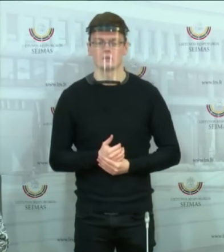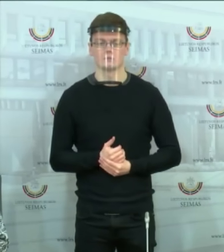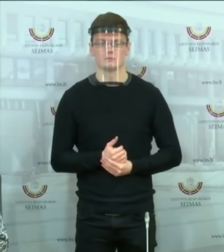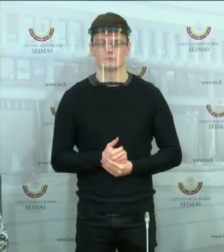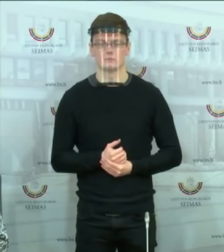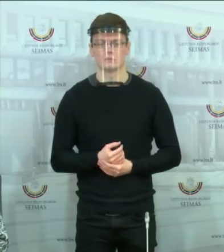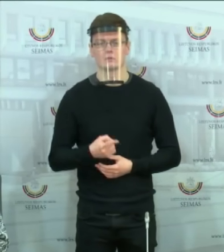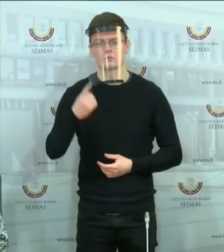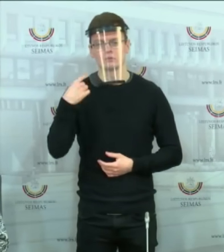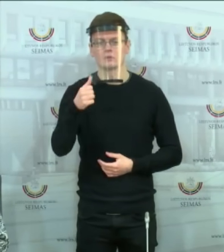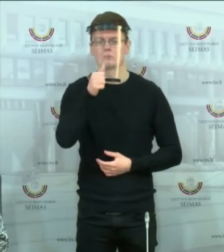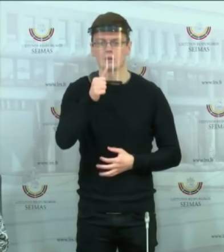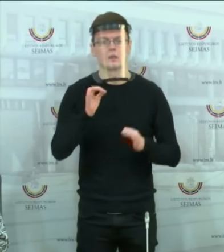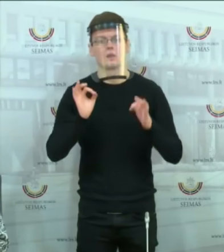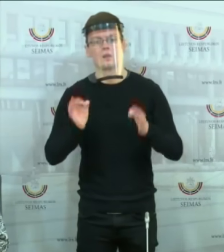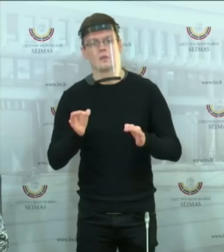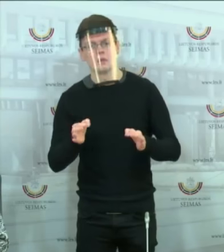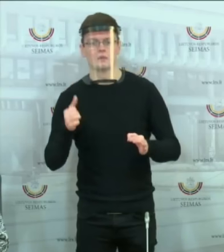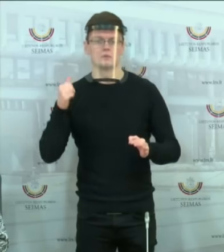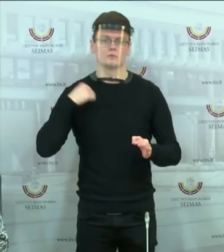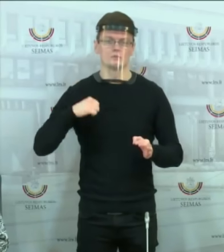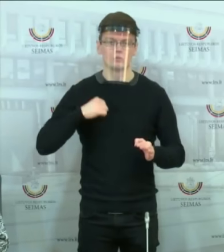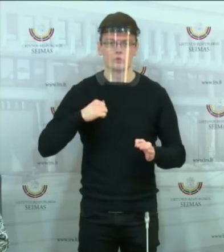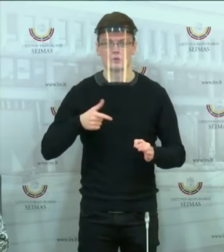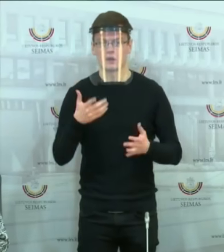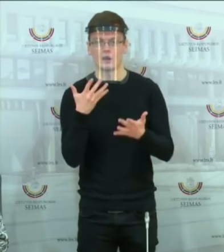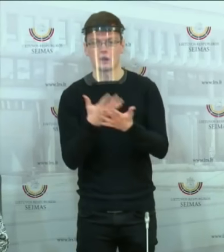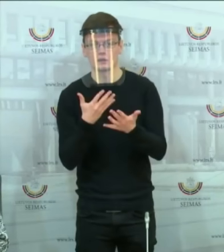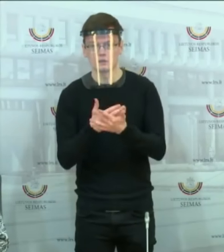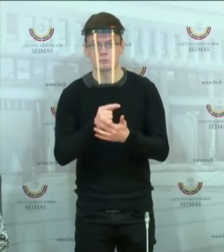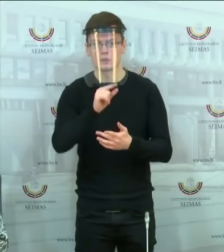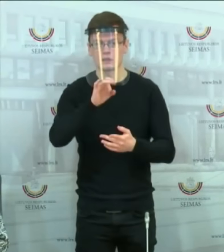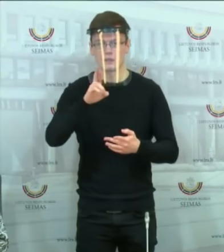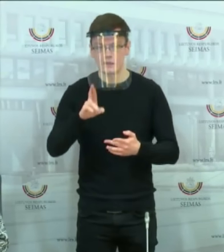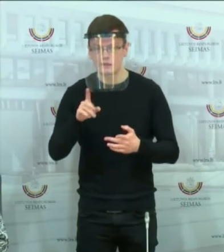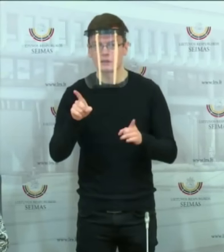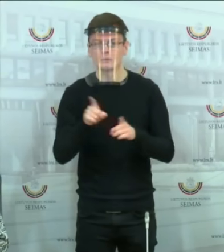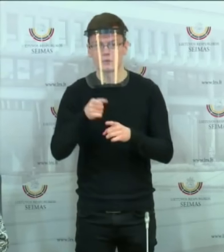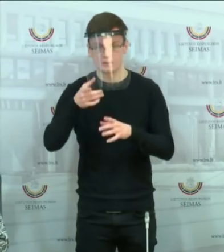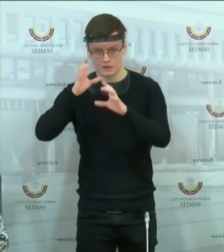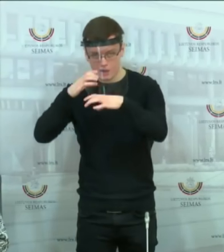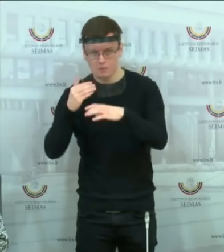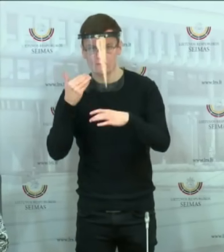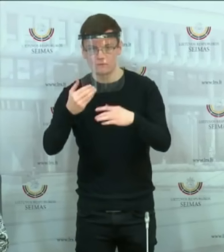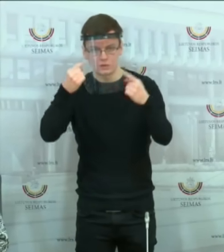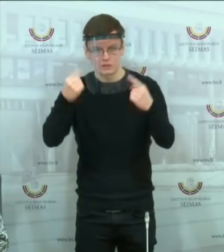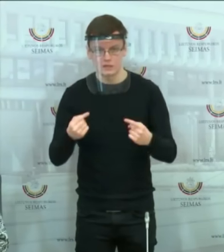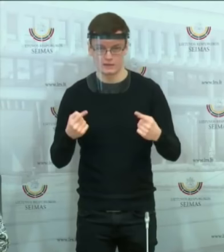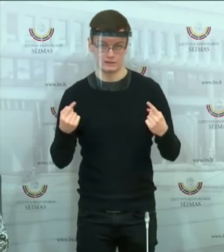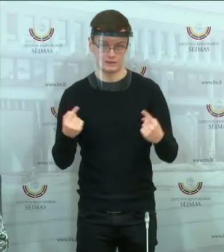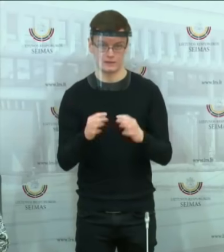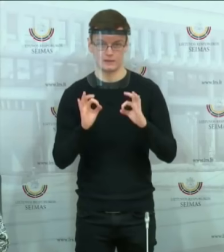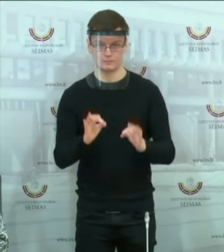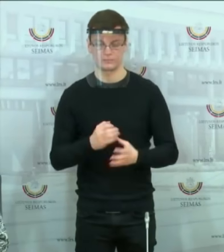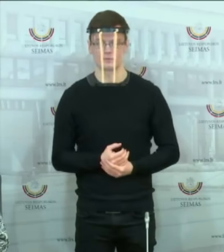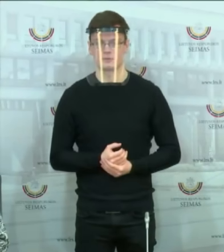išsiaiškinti besimptomius aktyvius atvejus, tas pats PGR-as, va, tie laboratoriniai testai, jie būtų tinkami. Tai